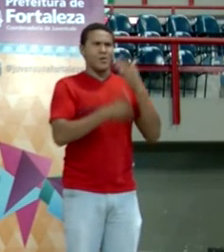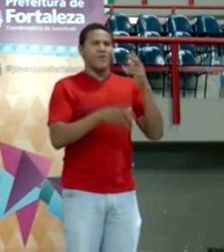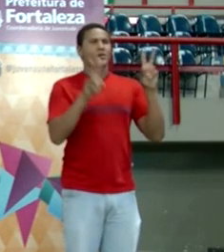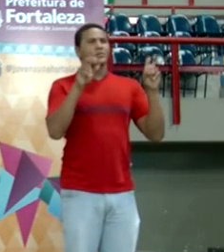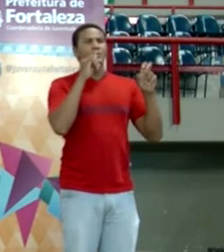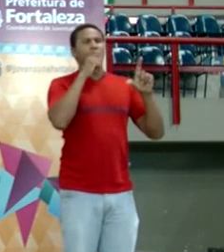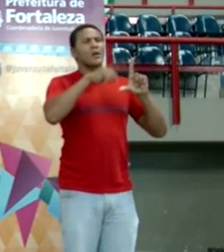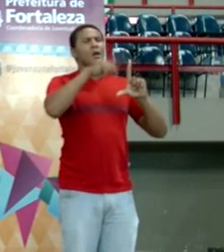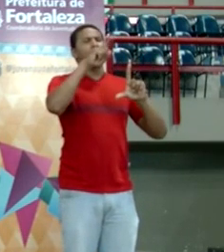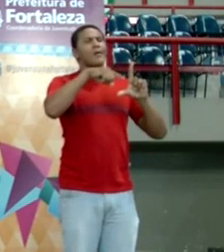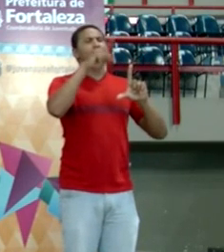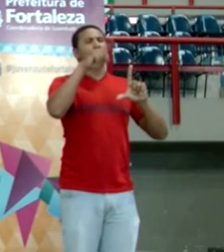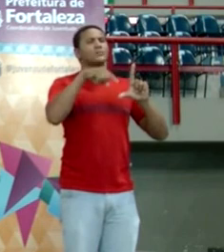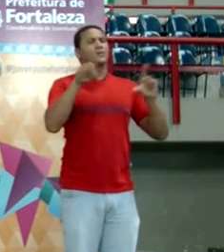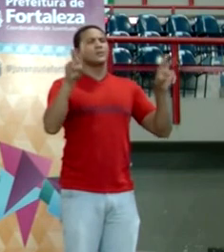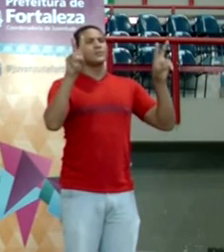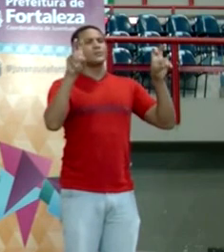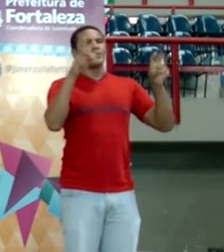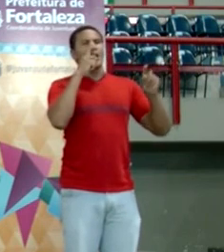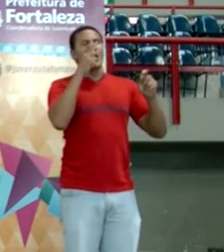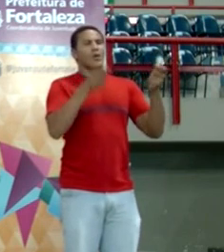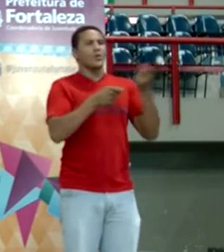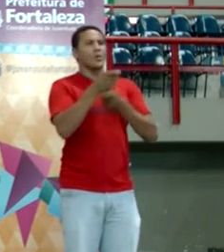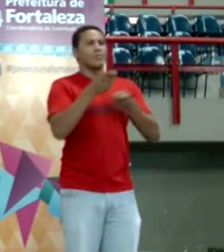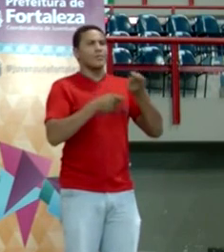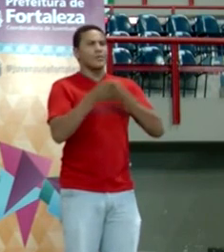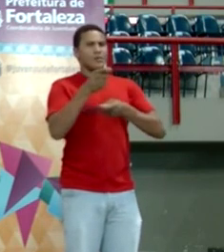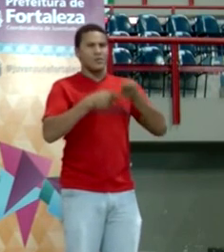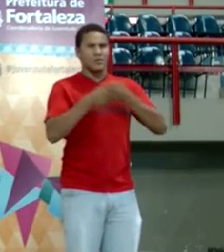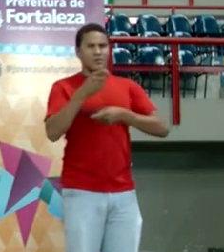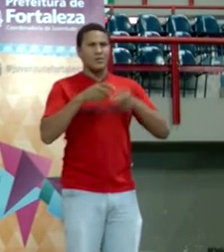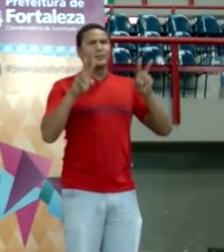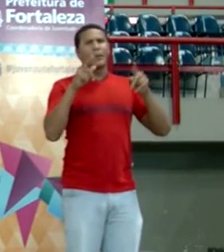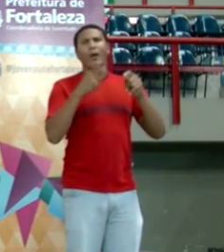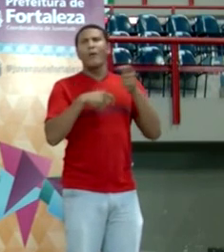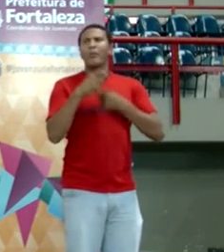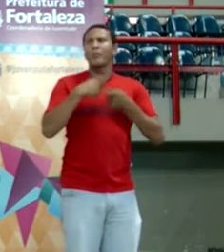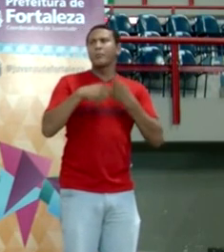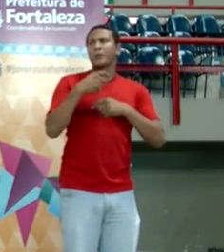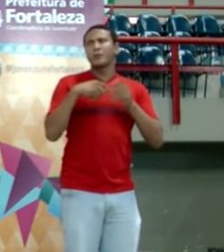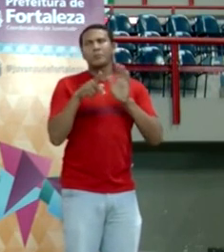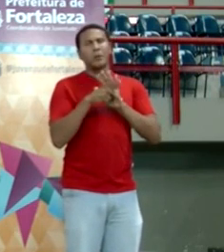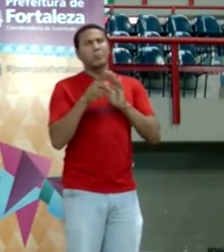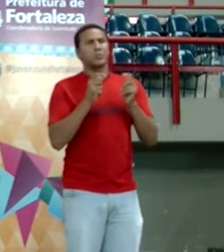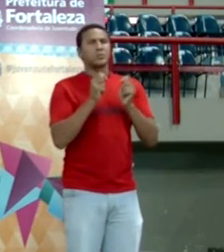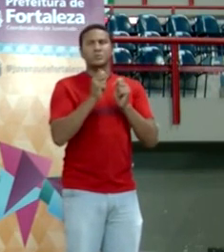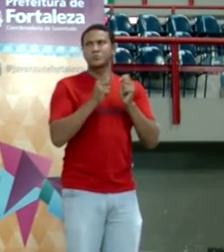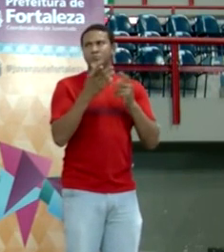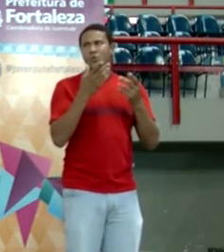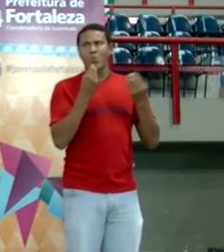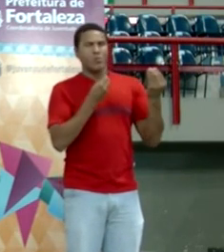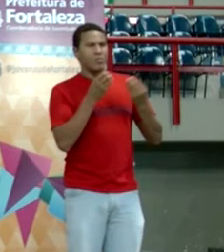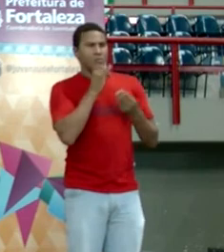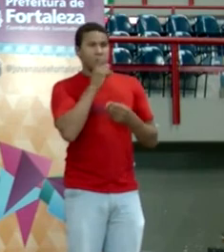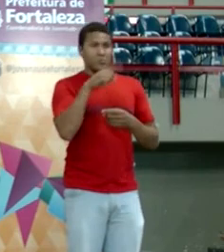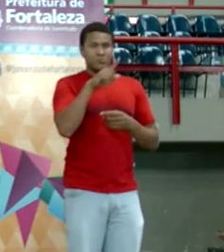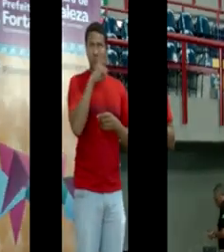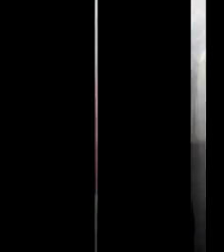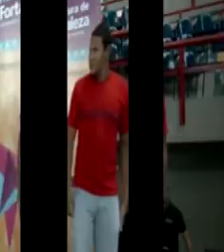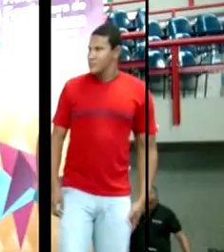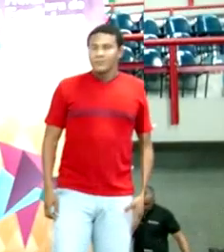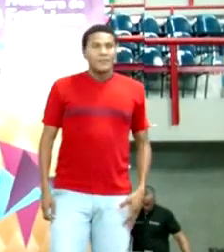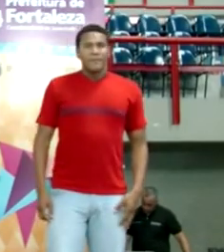gráfico, alguma coisa relacionada a economia, plano econômico, tá certo? Aí você vai devagarzinho resolvendo. Então vamos